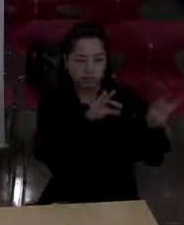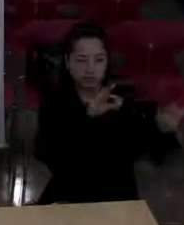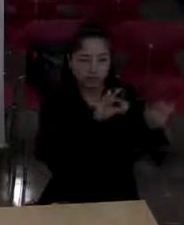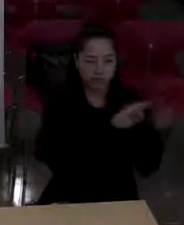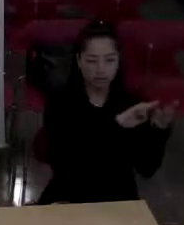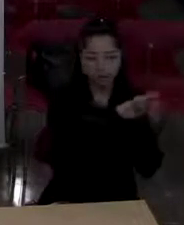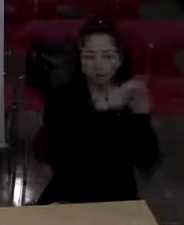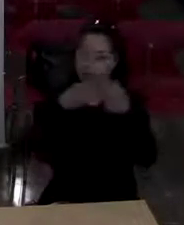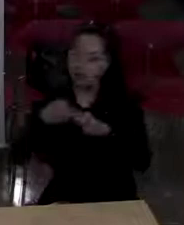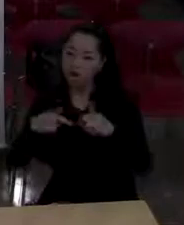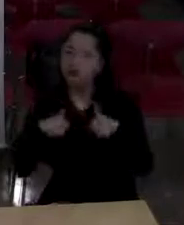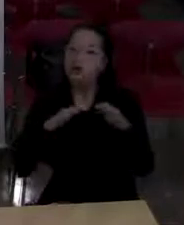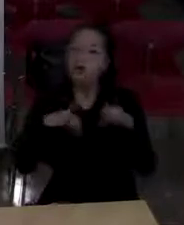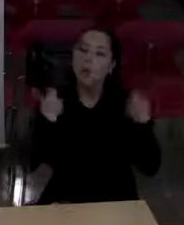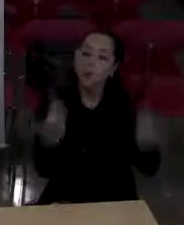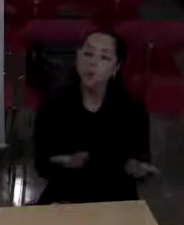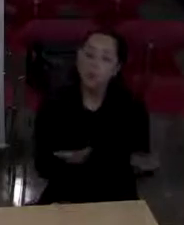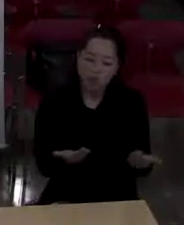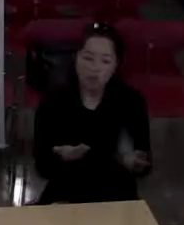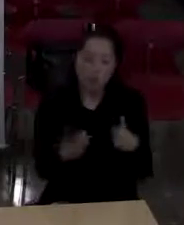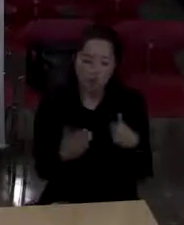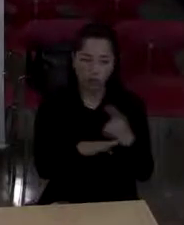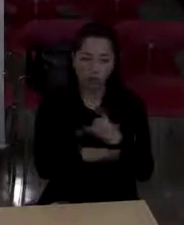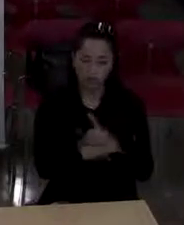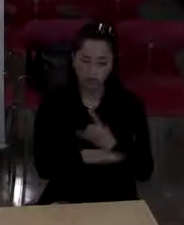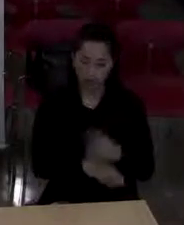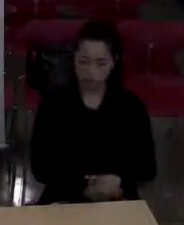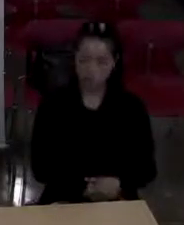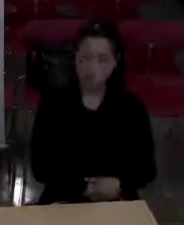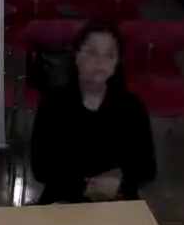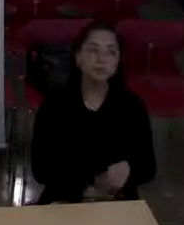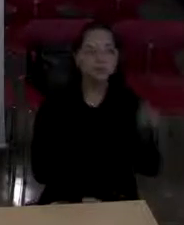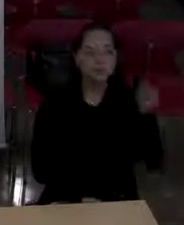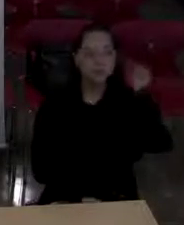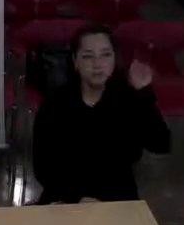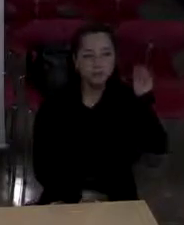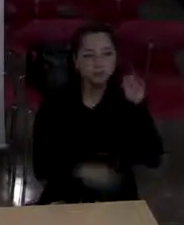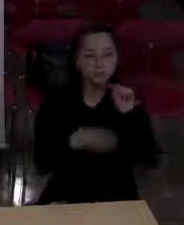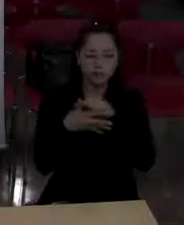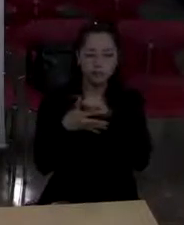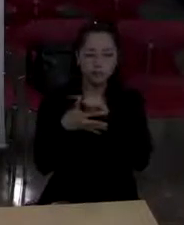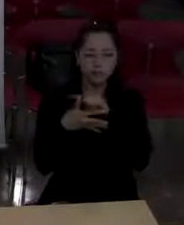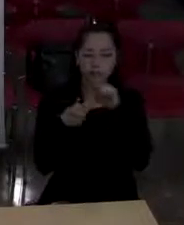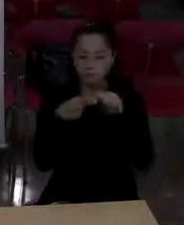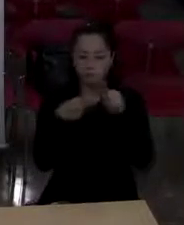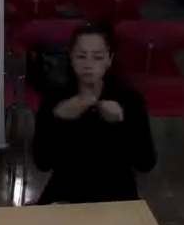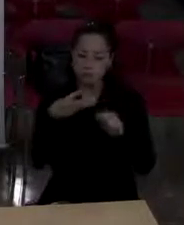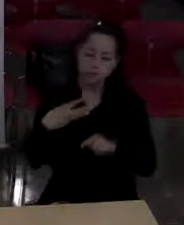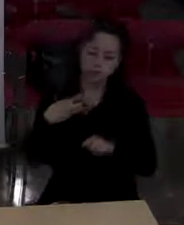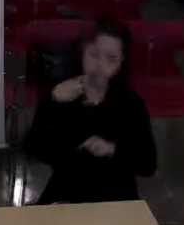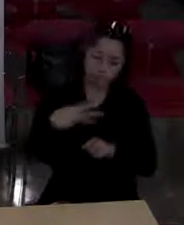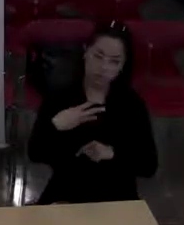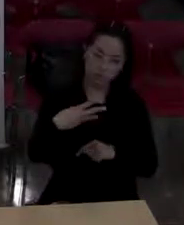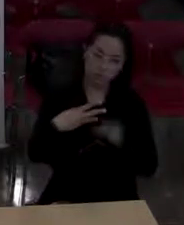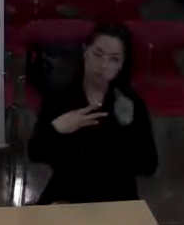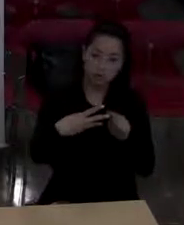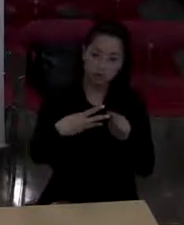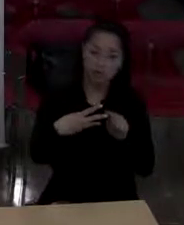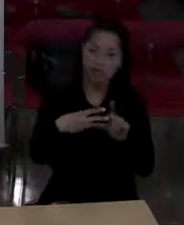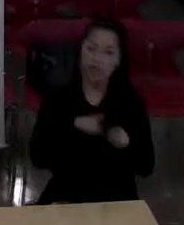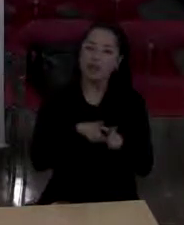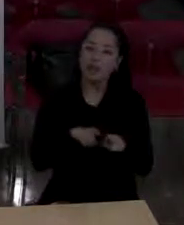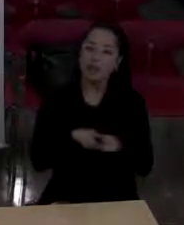momento oportuno. Un segundo momento, que también estos 3 yo los hago pues o se presentan de una manera muy didáctica